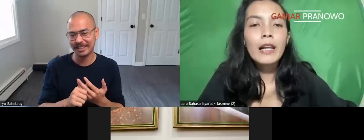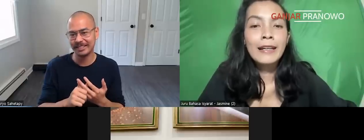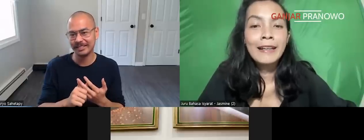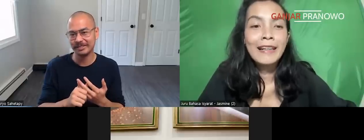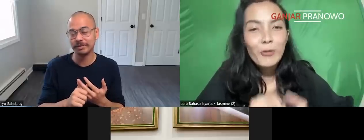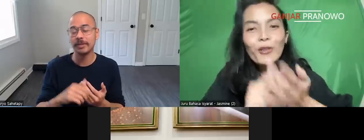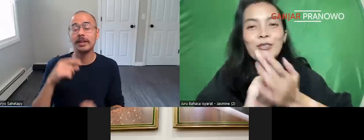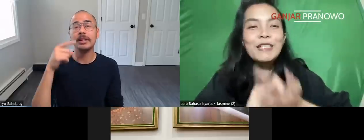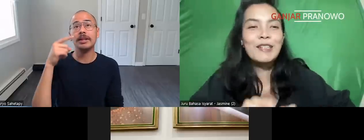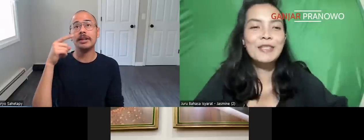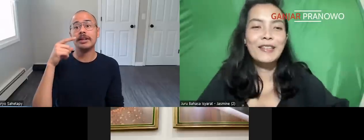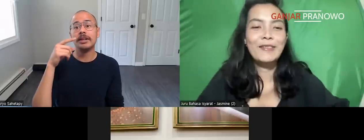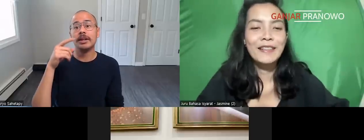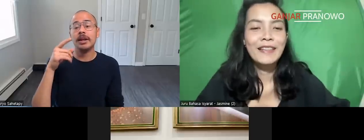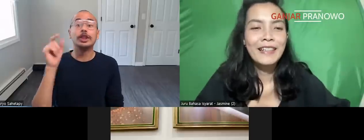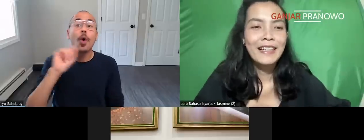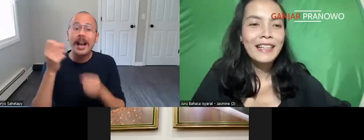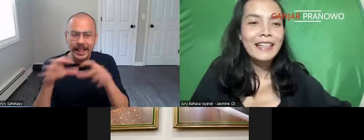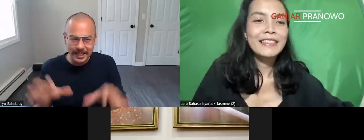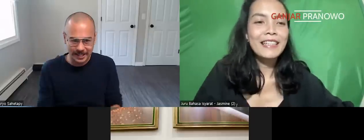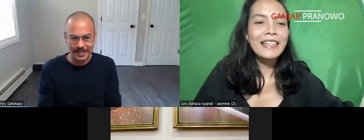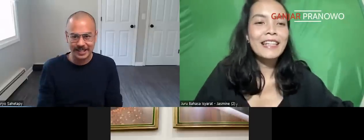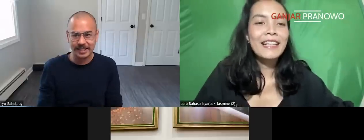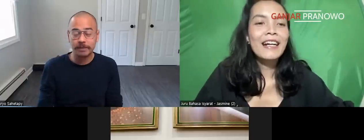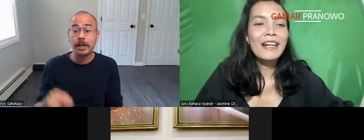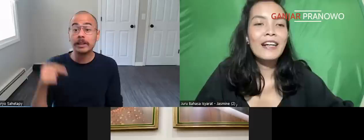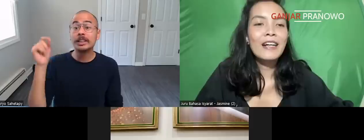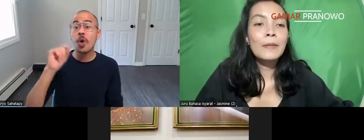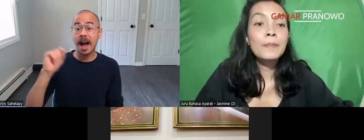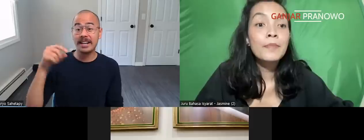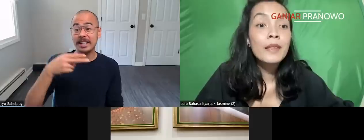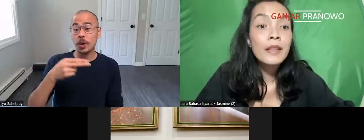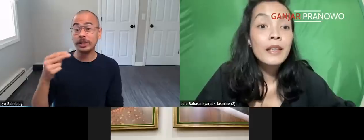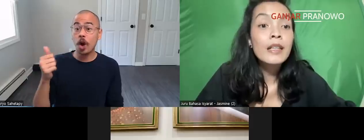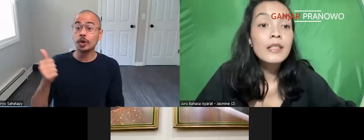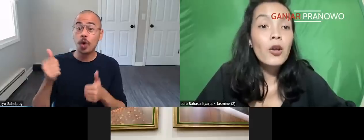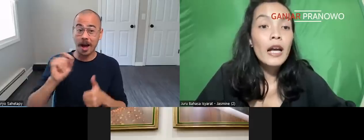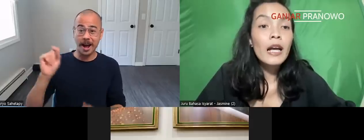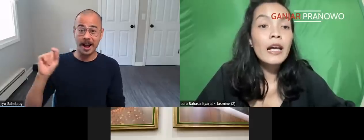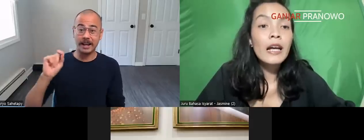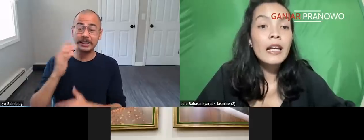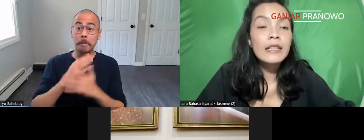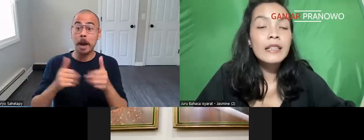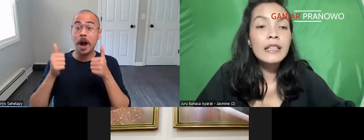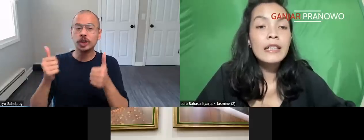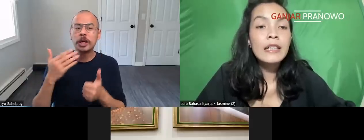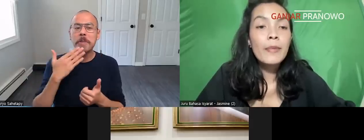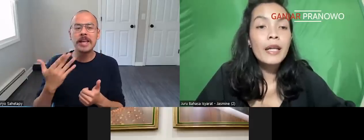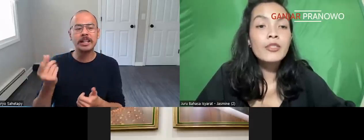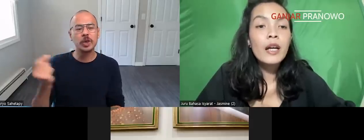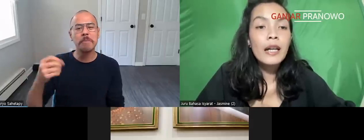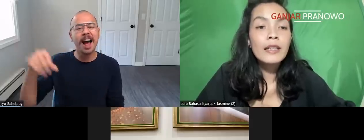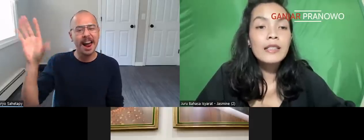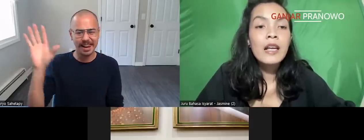pegel tulis-tulis terus jadi eh sekolah di